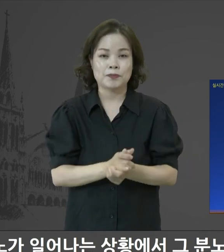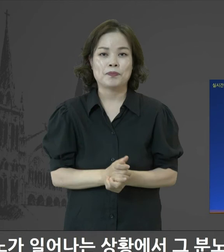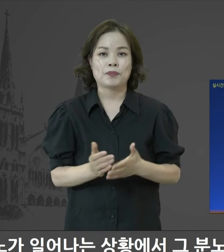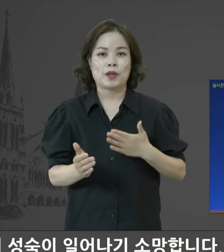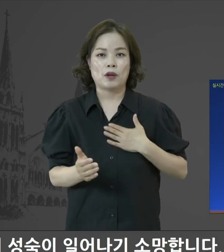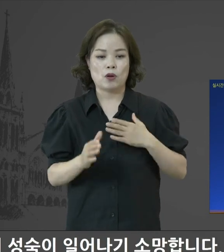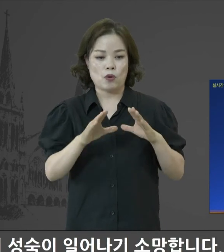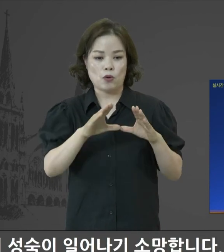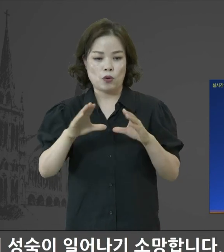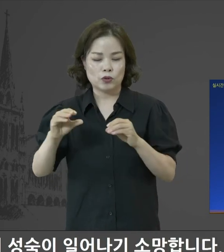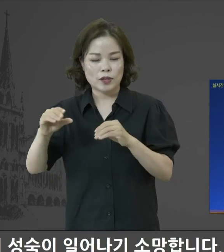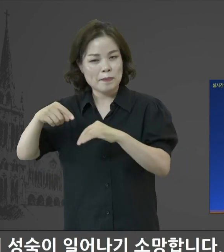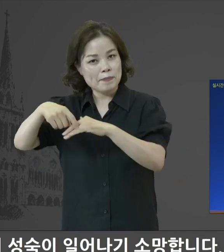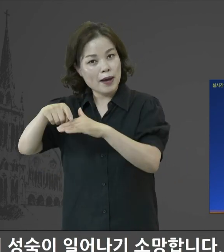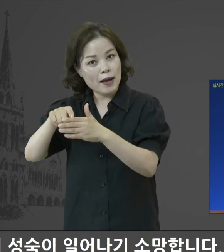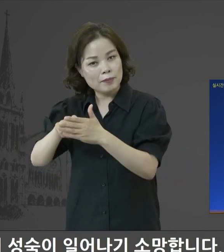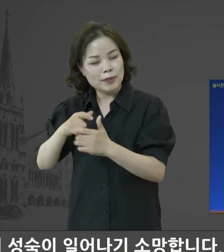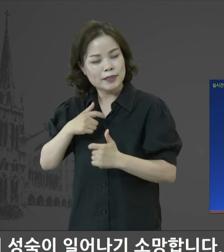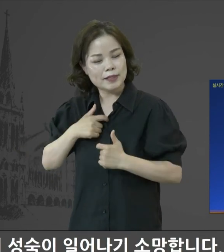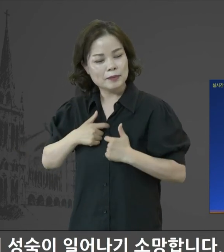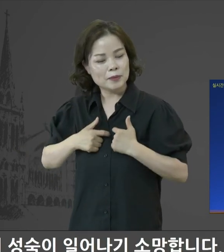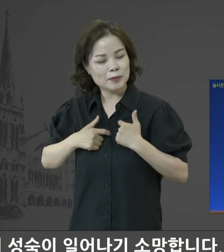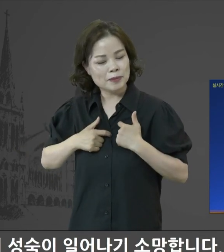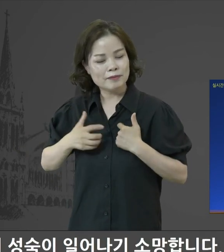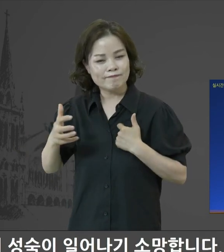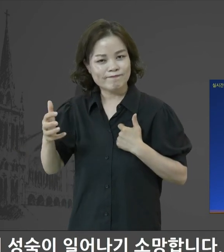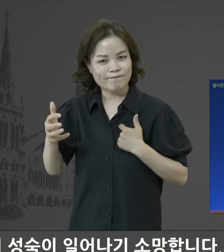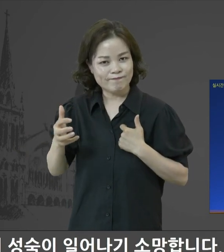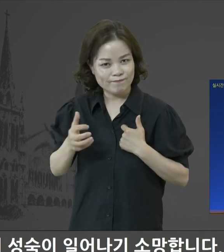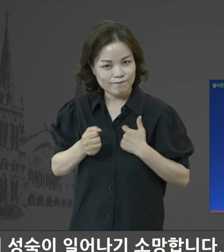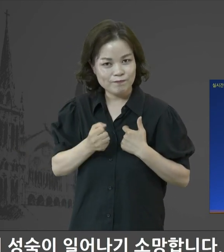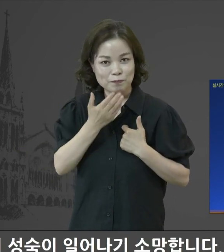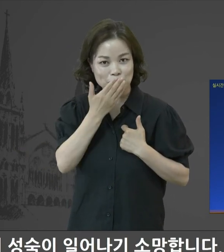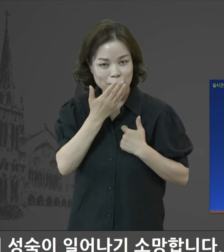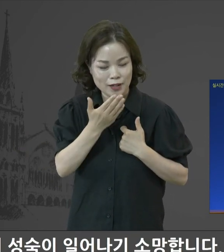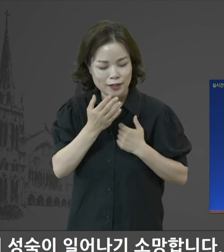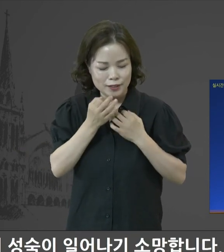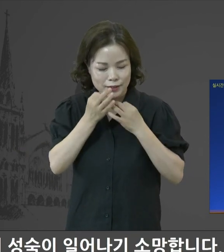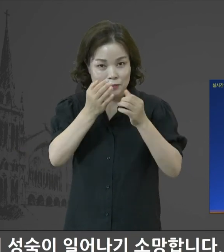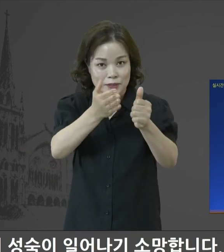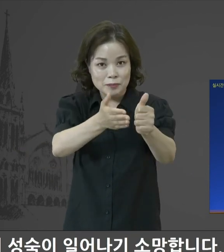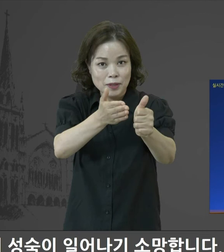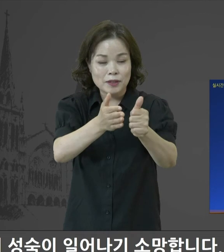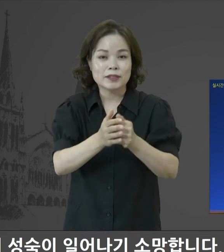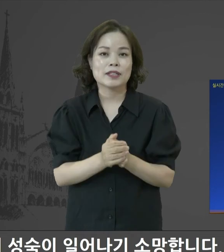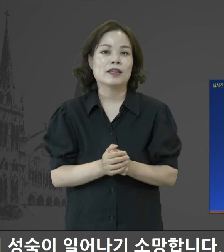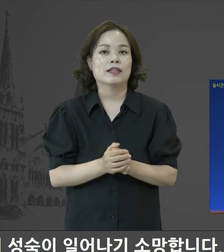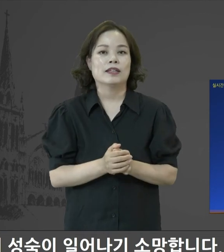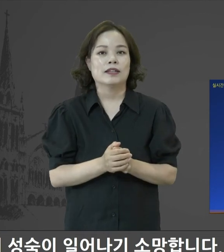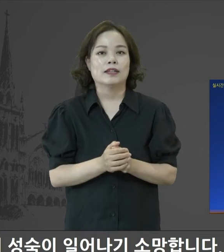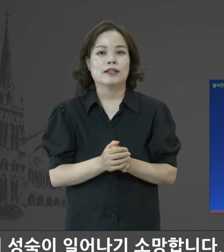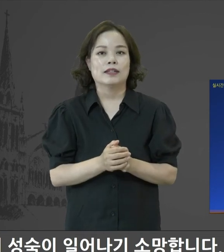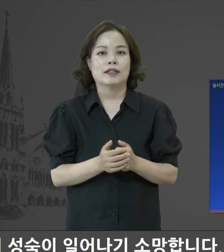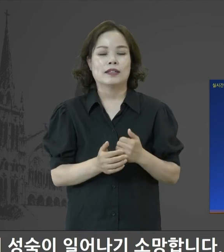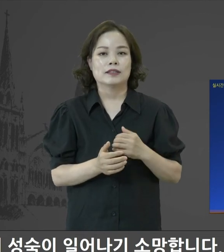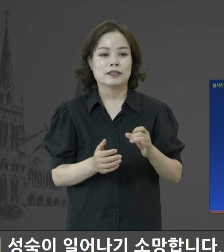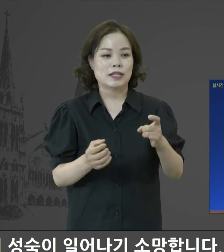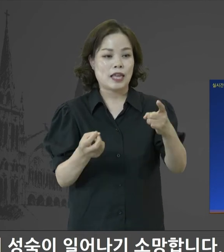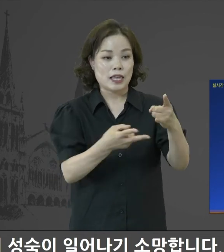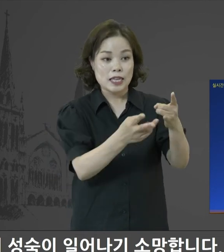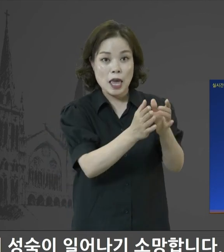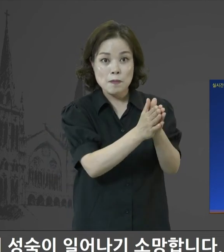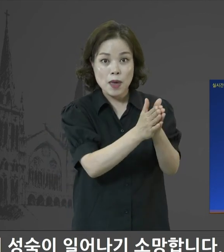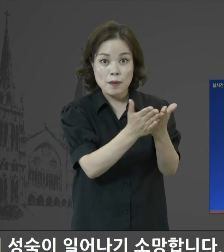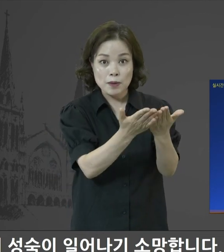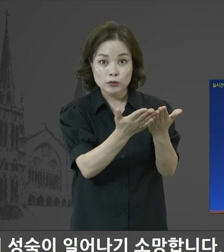안에 온유한 심성, 기쁨의 심성을 갖고 나갈 수 있도록 힘쓰십시오. 여기에 에베소서가